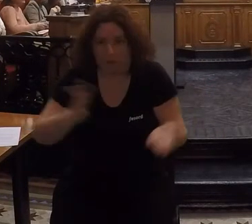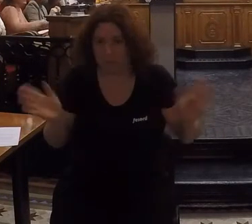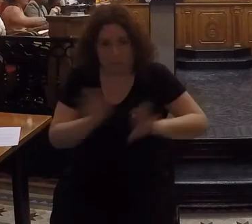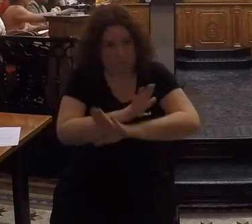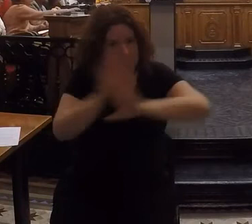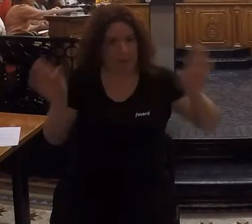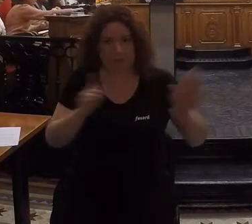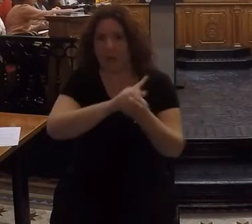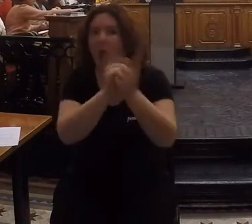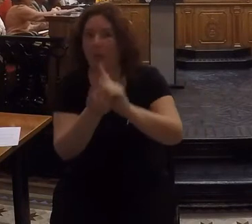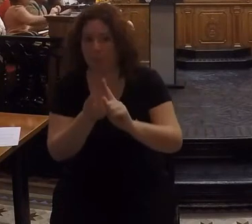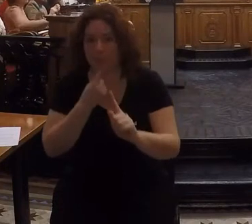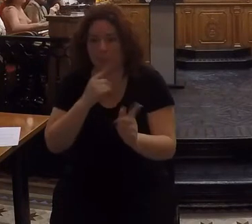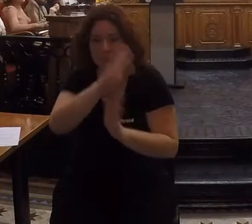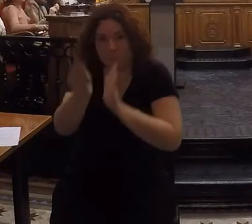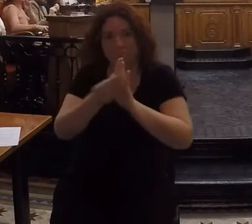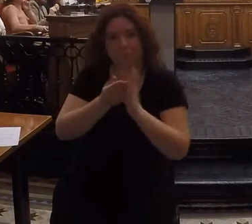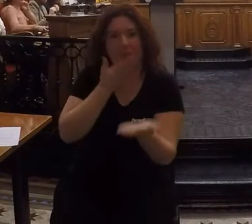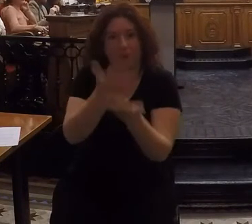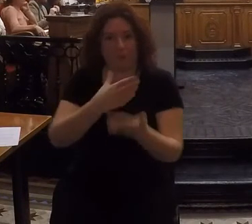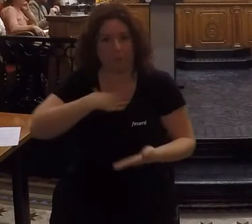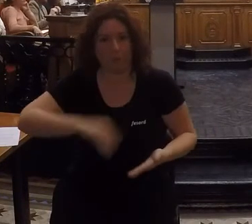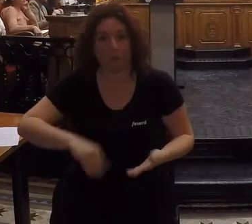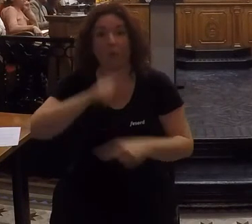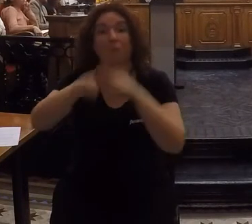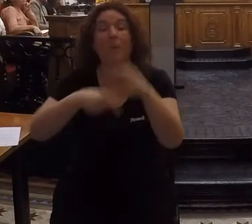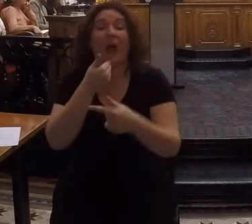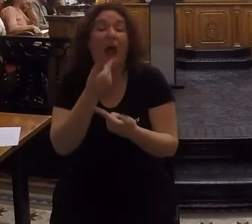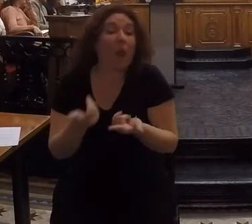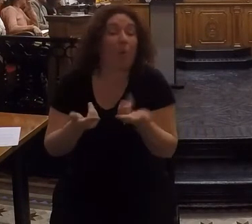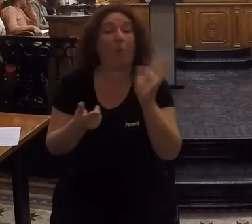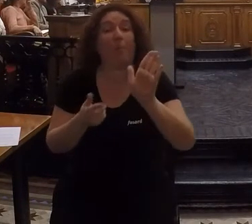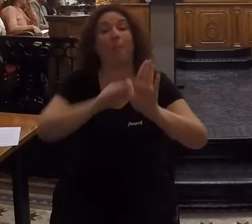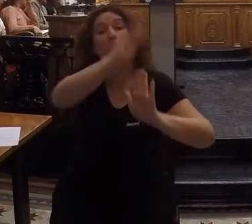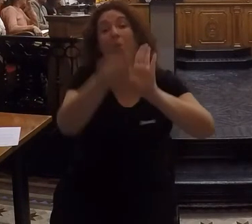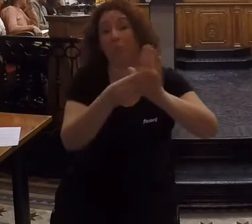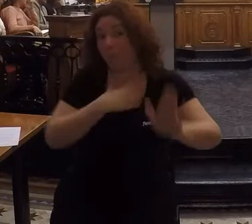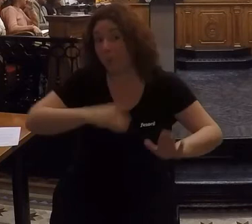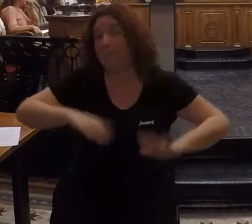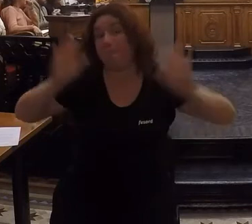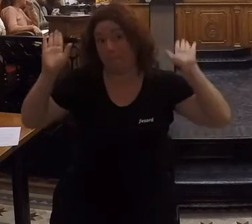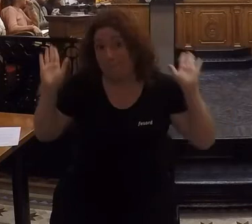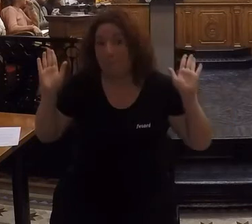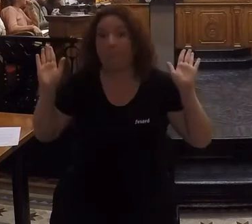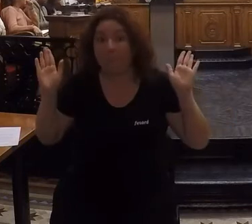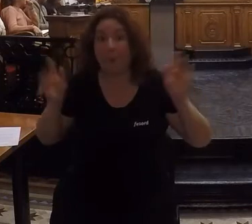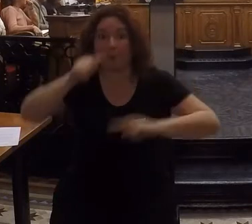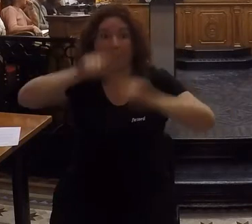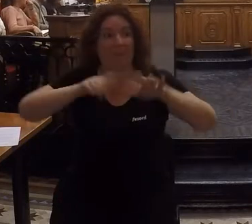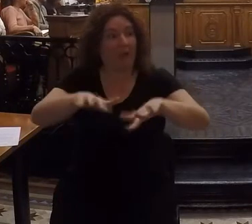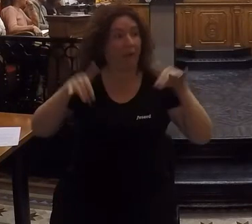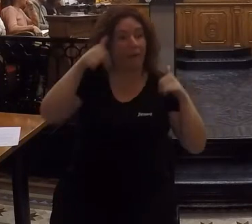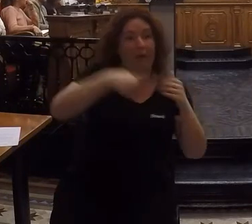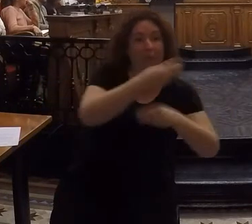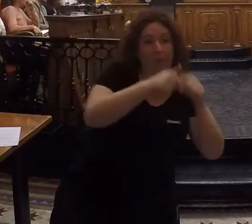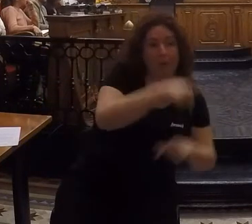más apropiado incluirlas y discutirlas vía moción. Oiga, yo no sé hasta qué punto me tiene que decir alguien dónde tenemos que hacerlo, pero es que estaba